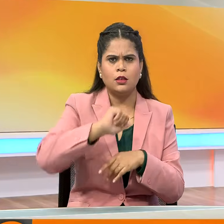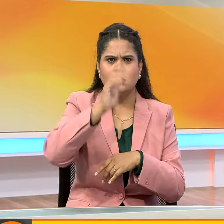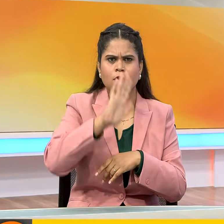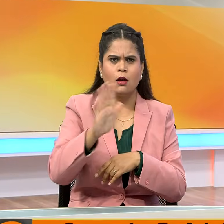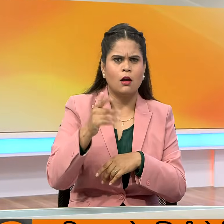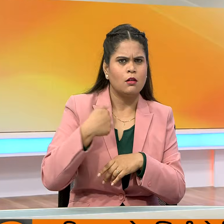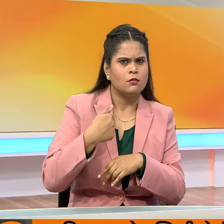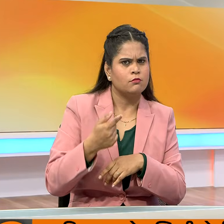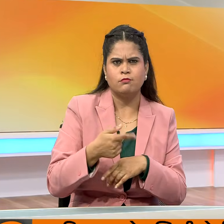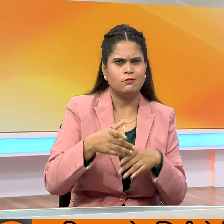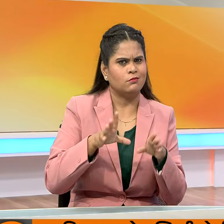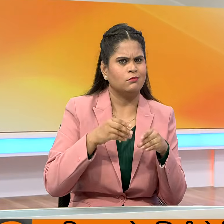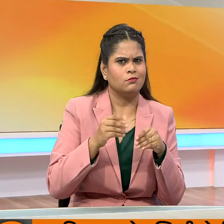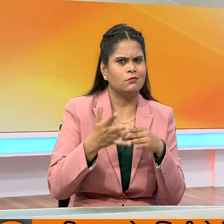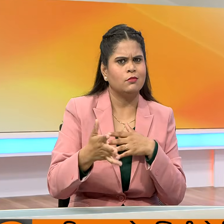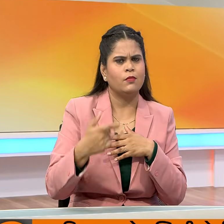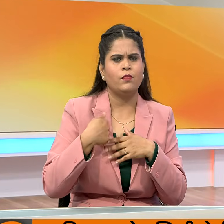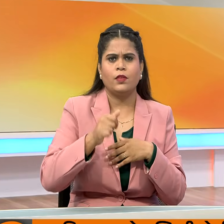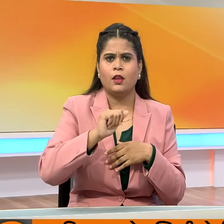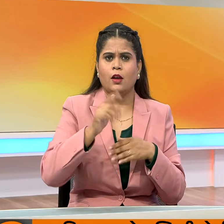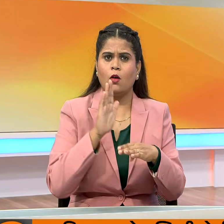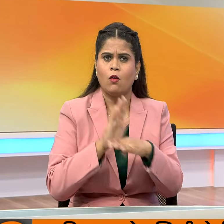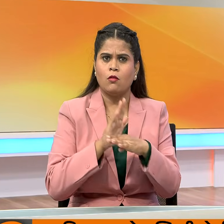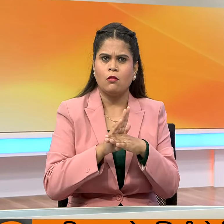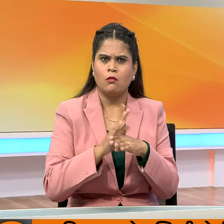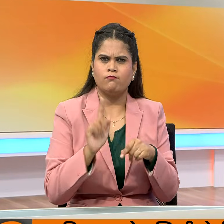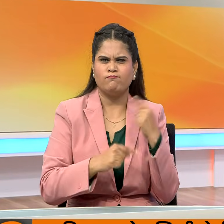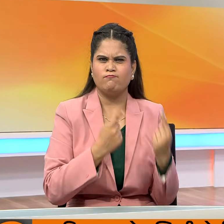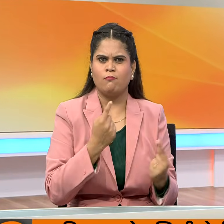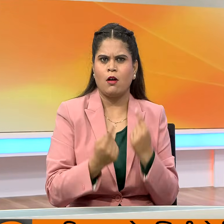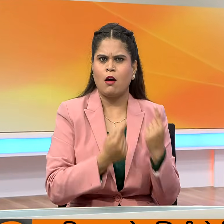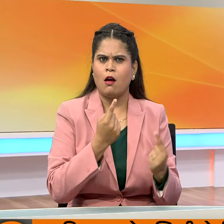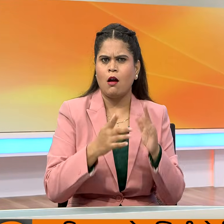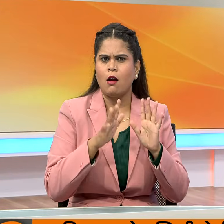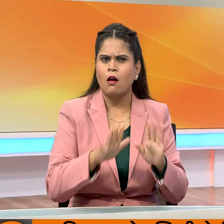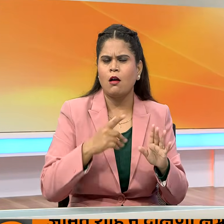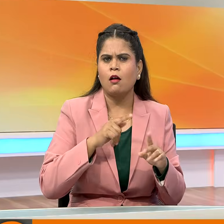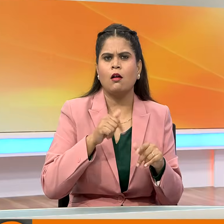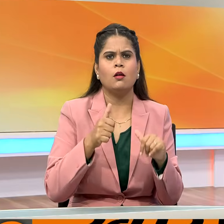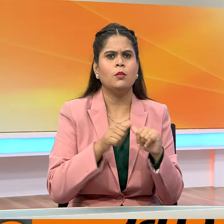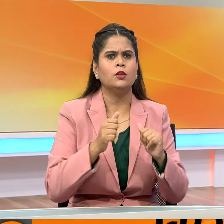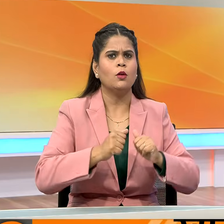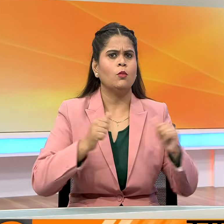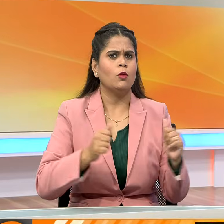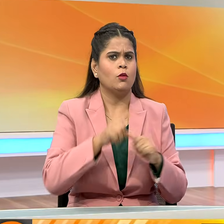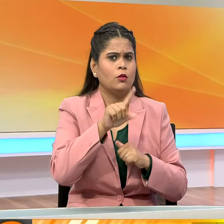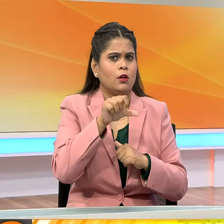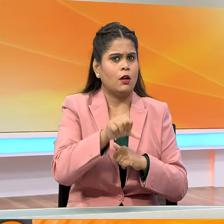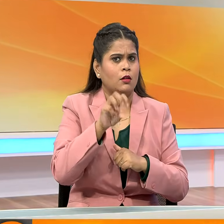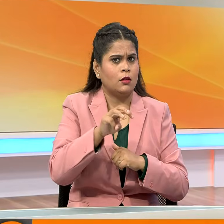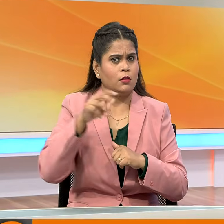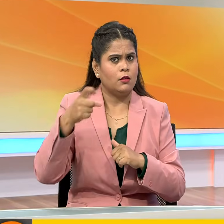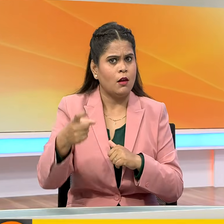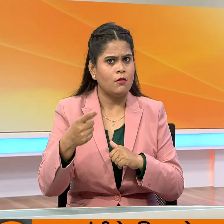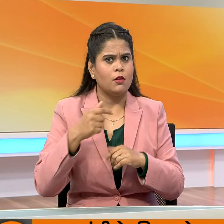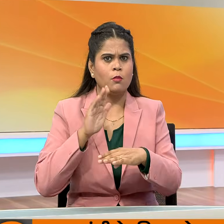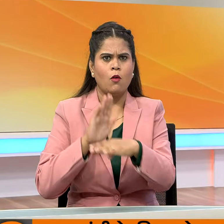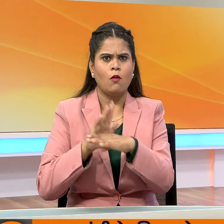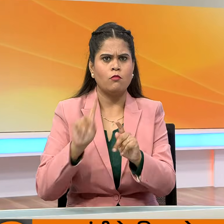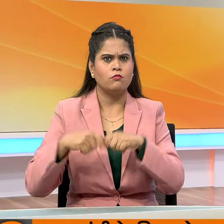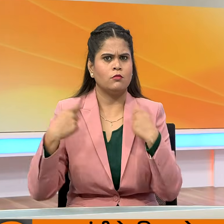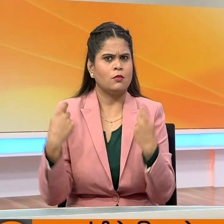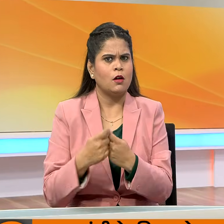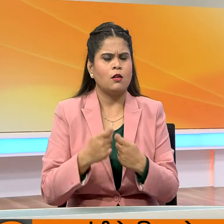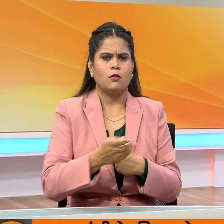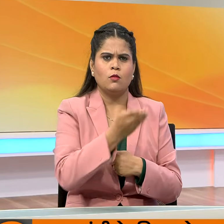दिया। उन्होंने कहा कि कांग्रेस ने तुष्टीकरण की राजनीति की है। अमित शाह ने कहा कि 1937 में कांग्रेस पार्टी ने मुस्लिम तुष्टीकरण